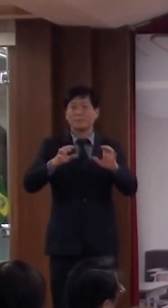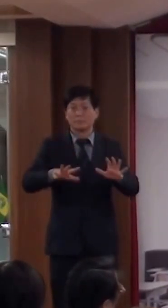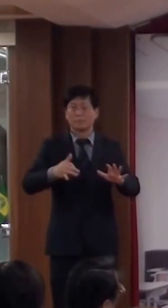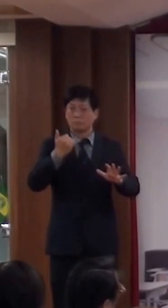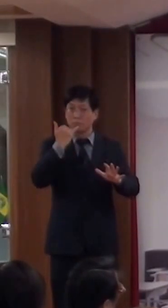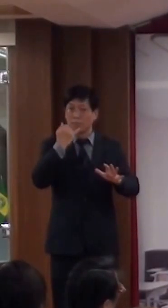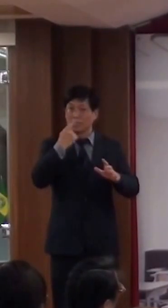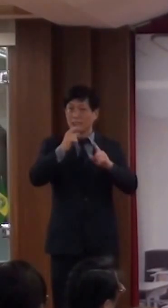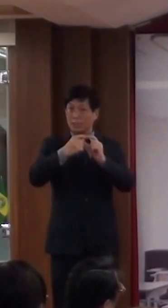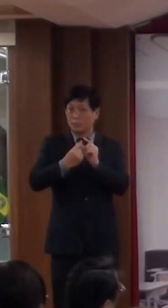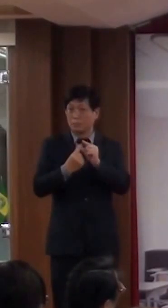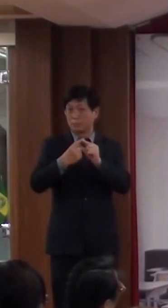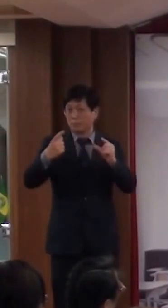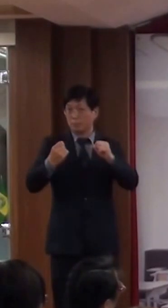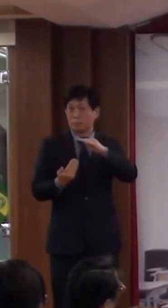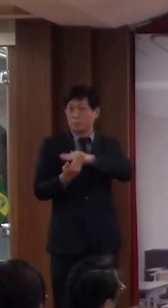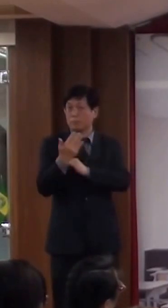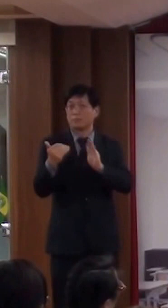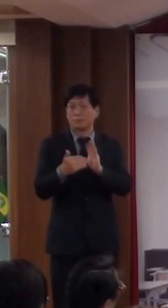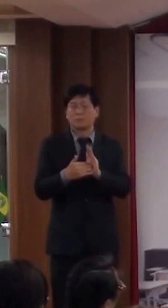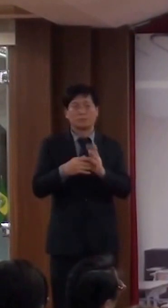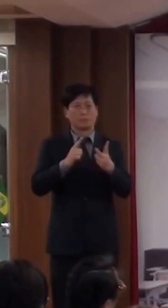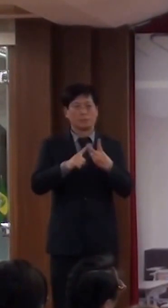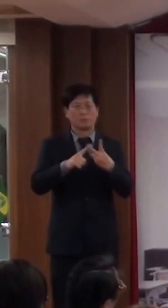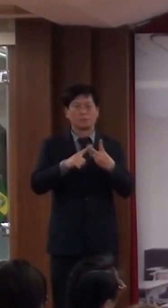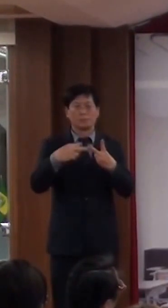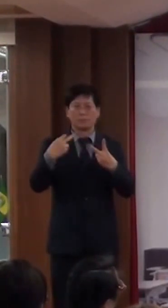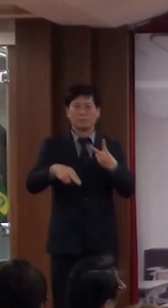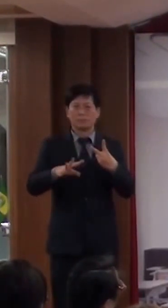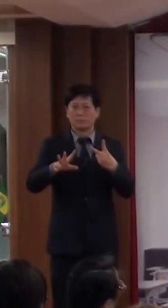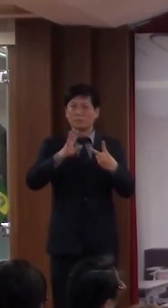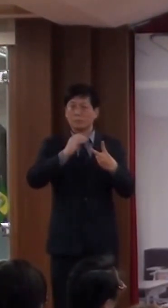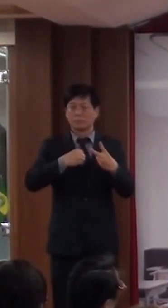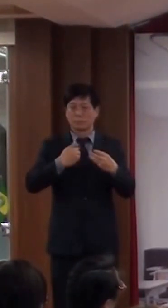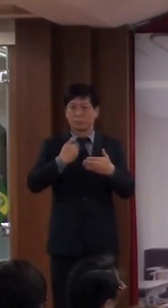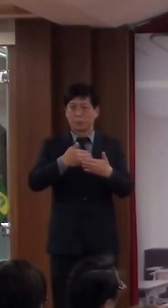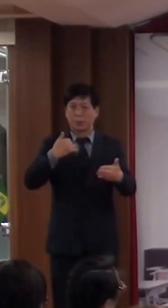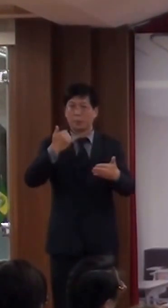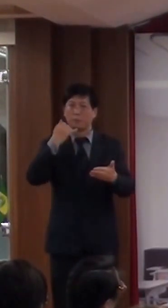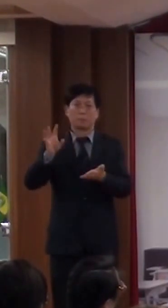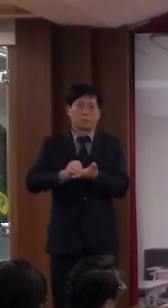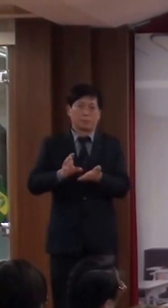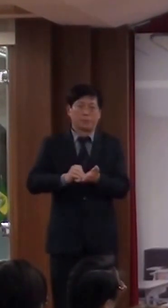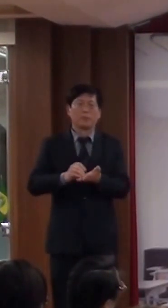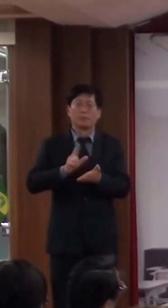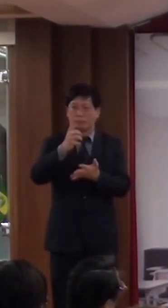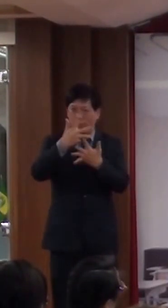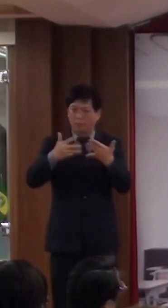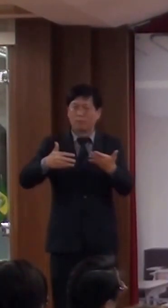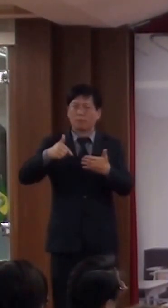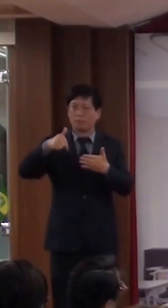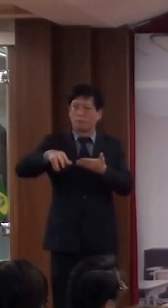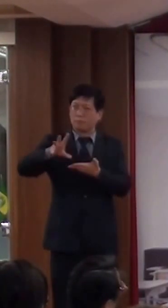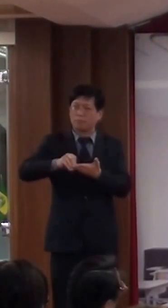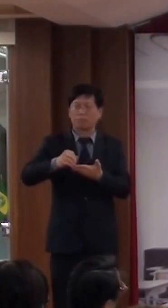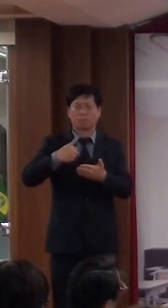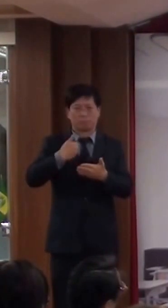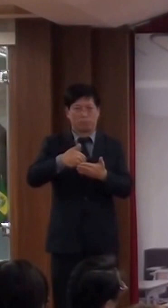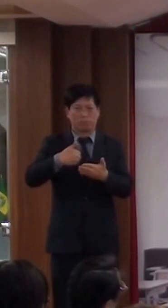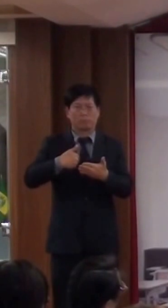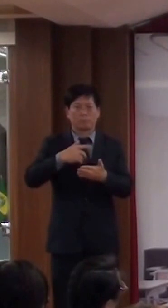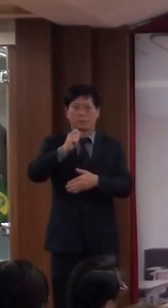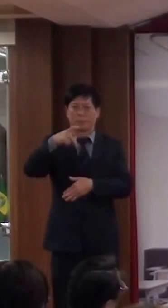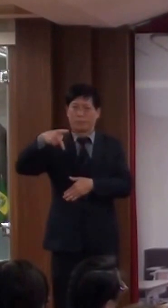了可以拿纸本发票之外呢，我们也这个跟大家推广一下，可以用电子发票，可以去上网下载这个电子发票